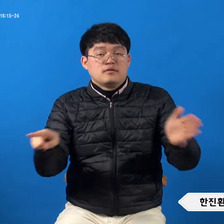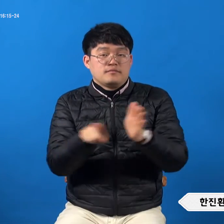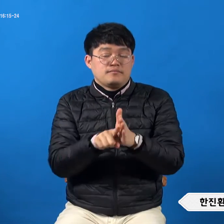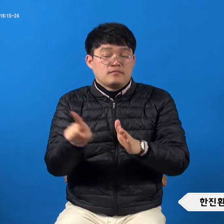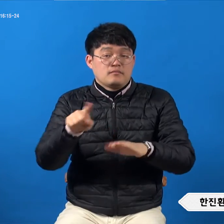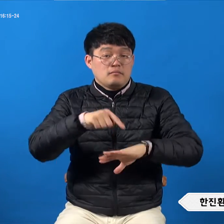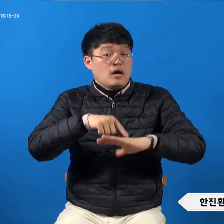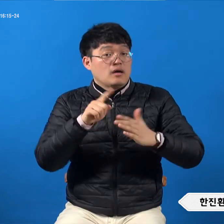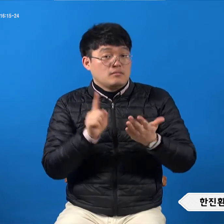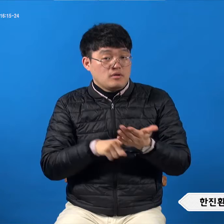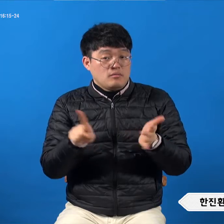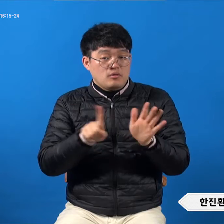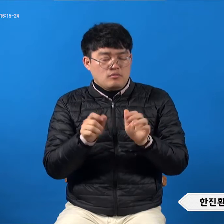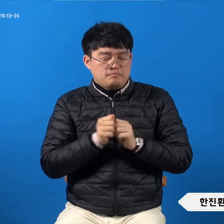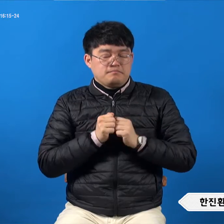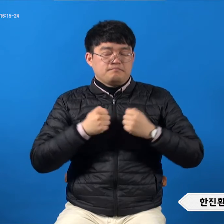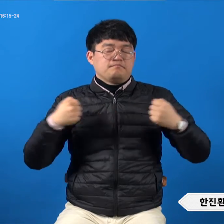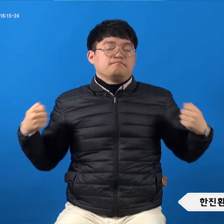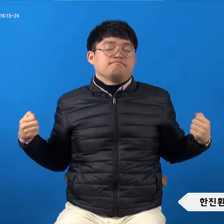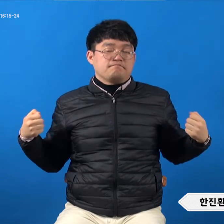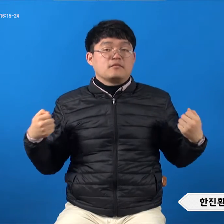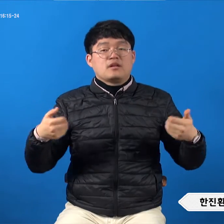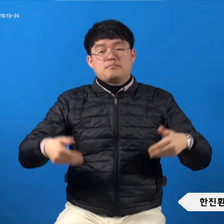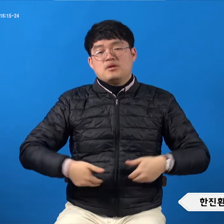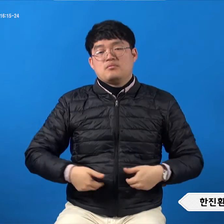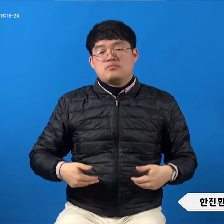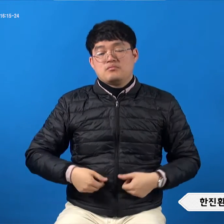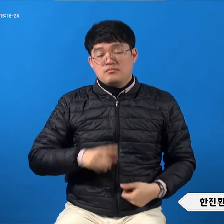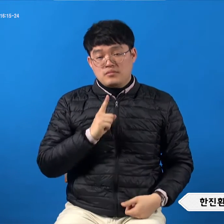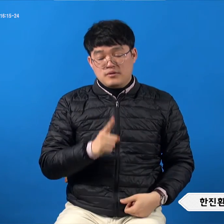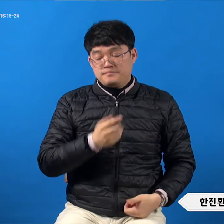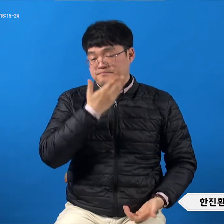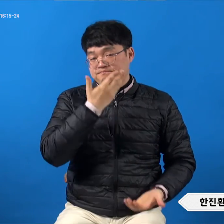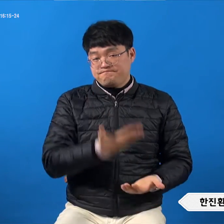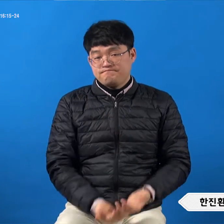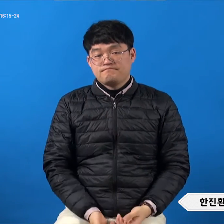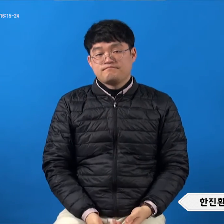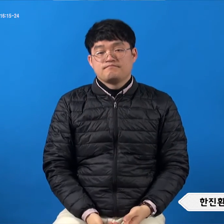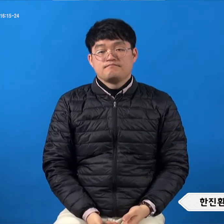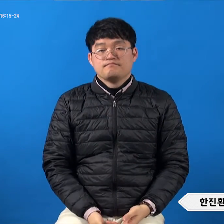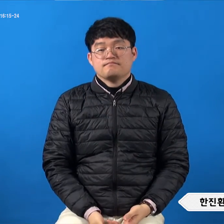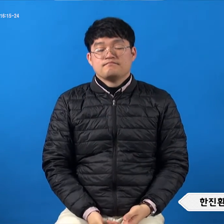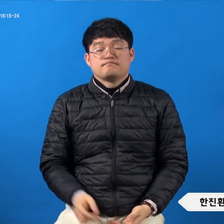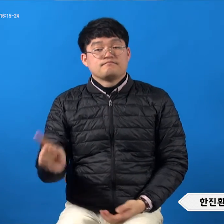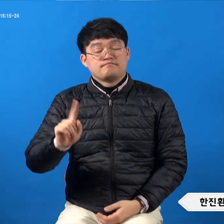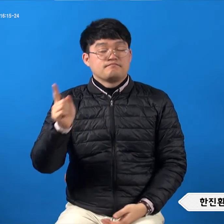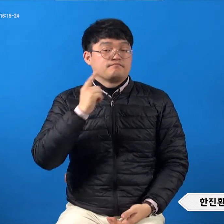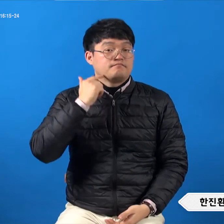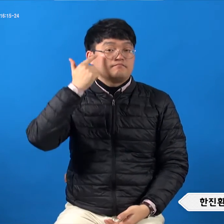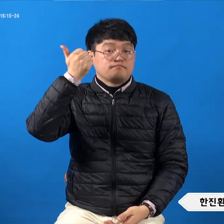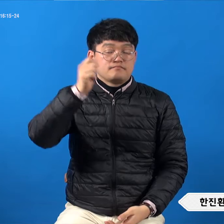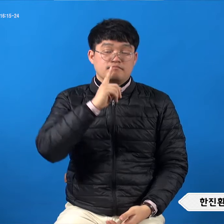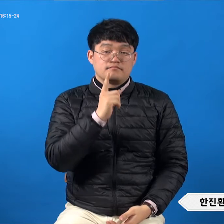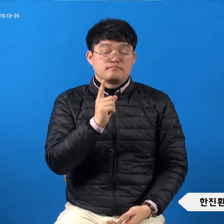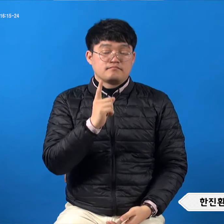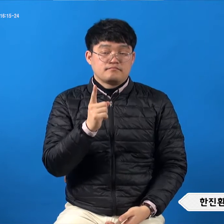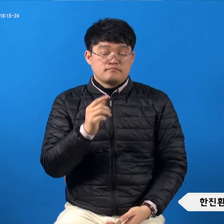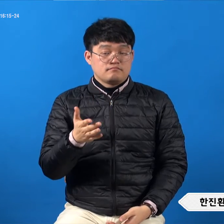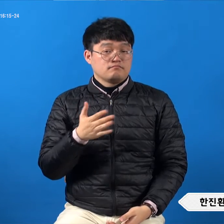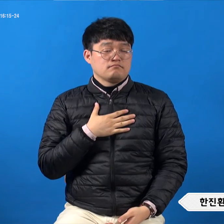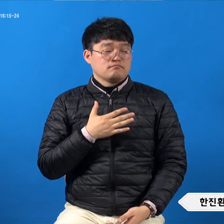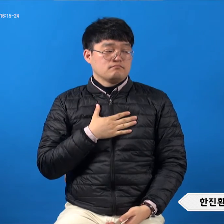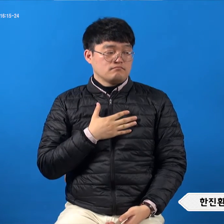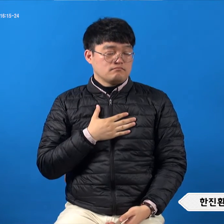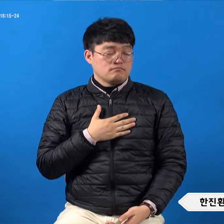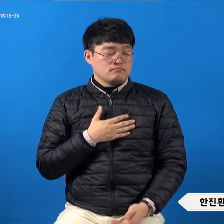위해서는 마음을 활짝 오픈할 수 있어야 됩니다. 그것이 중요합니다. 어떤 목사님 얘기인데,